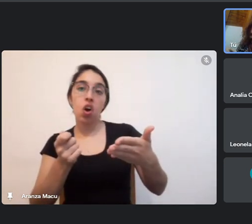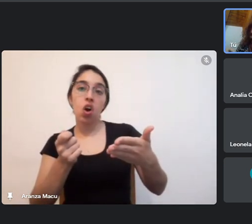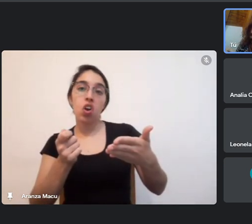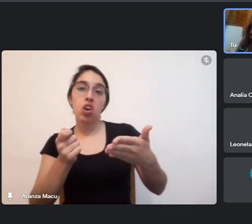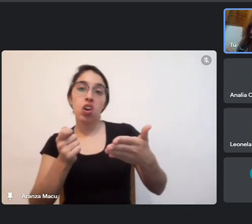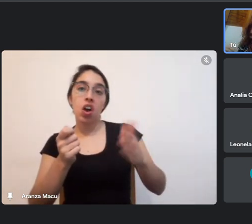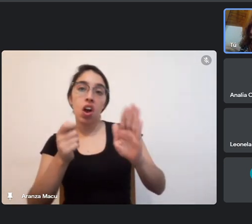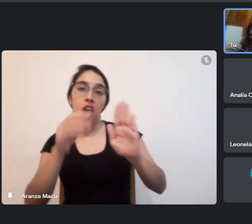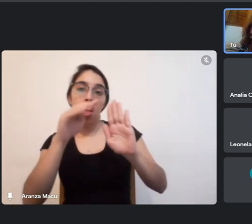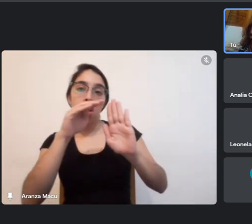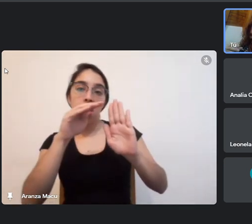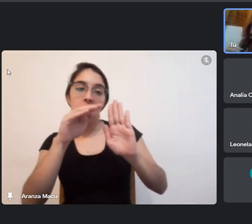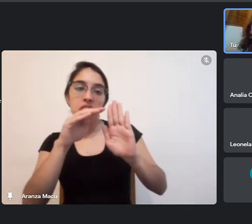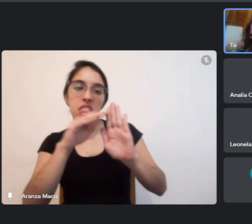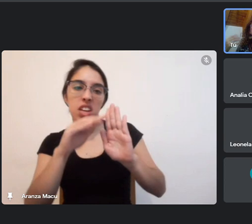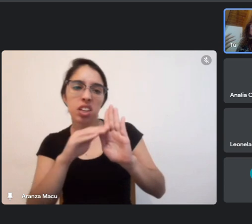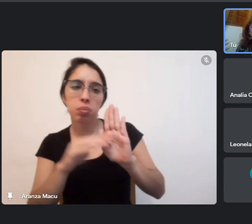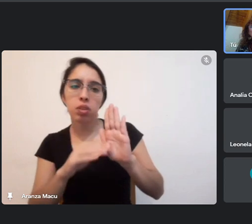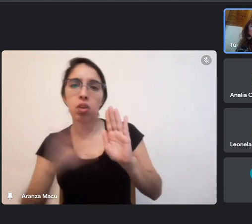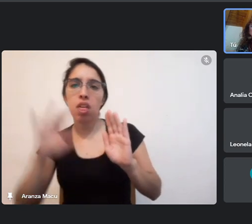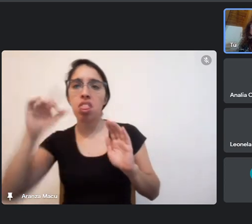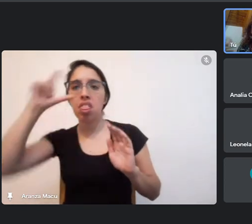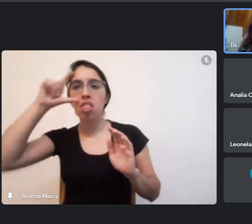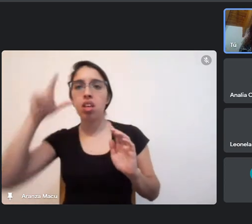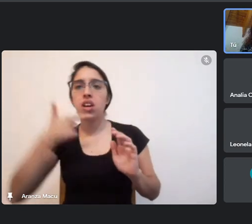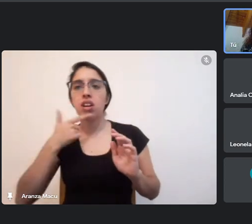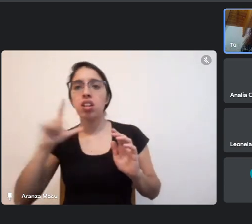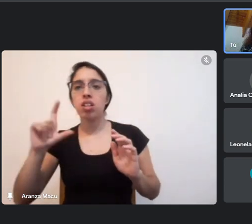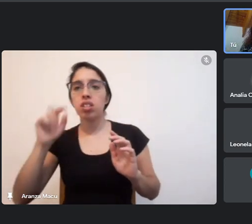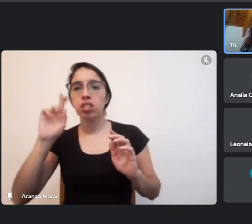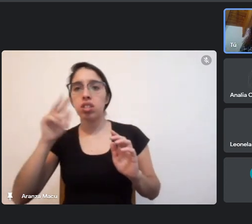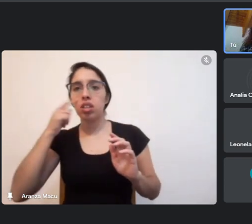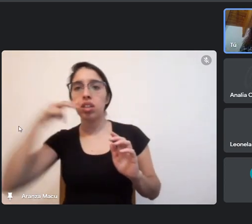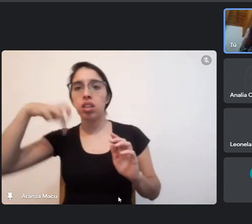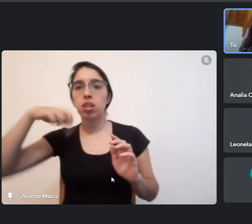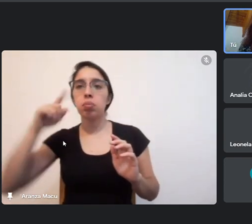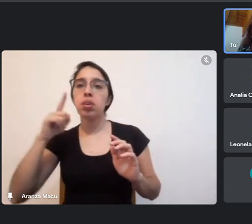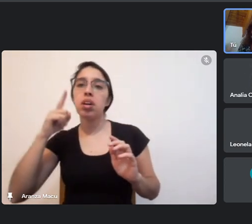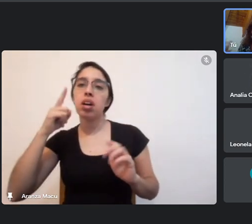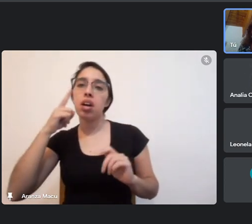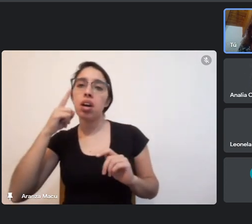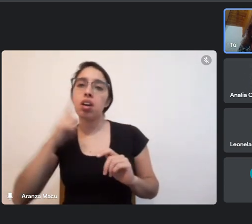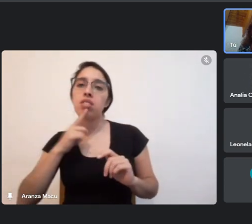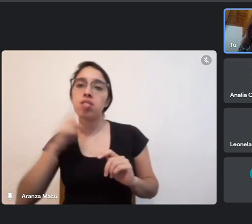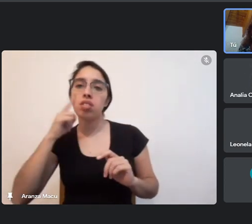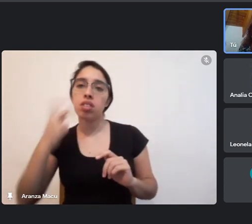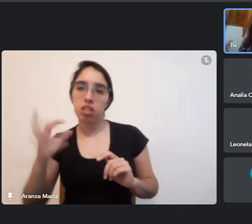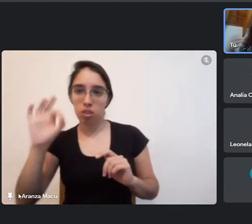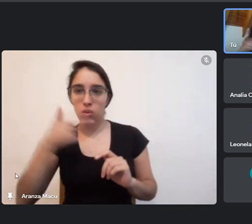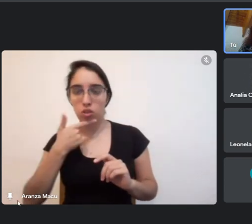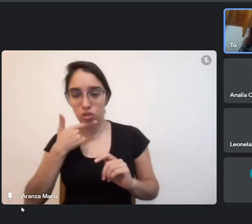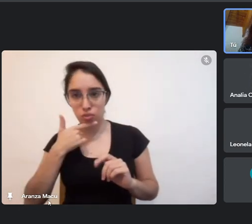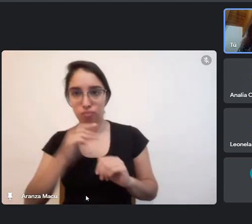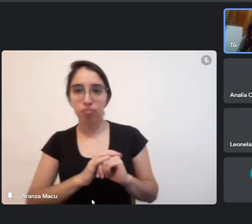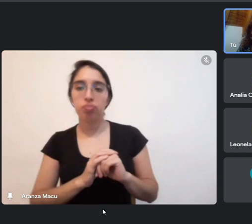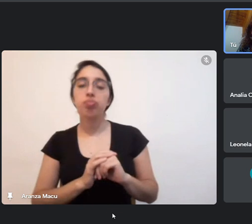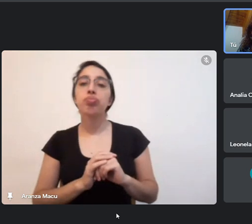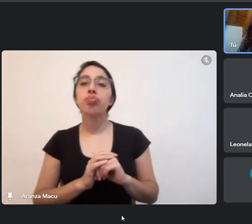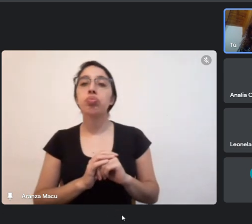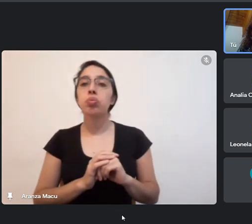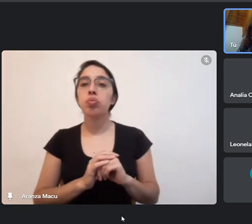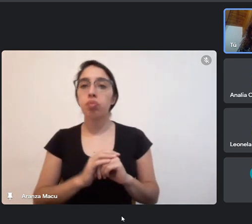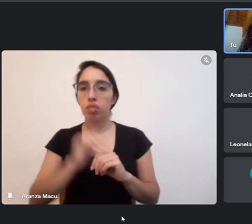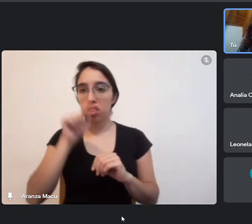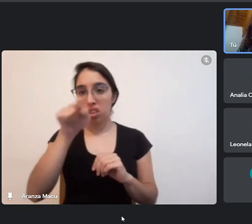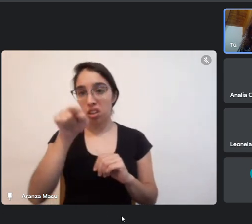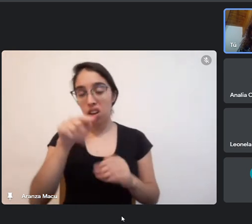Entonces, son esos que describen, detallan los procesos, las cosas o los sucesos, y tenemos un texto ahí